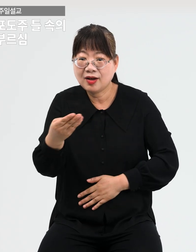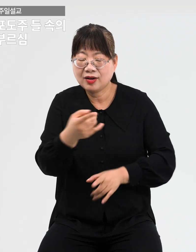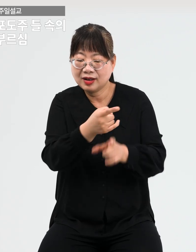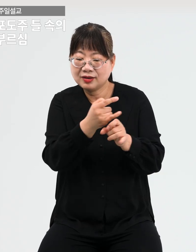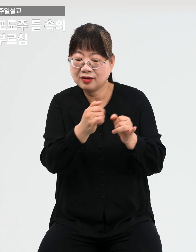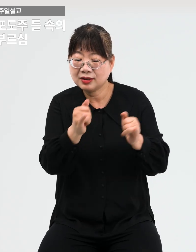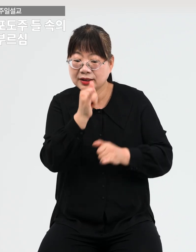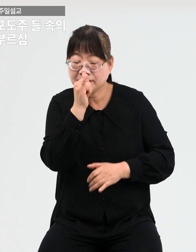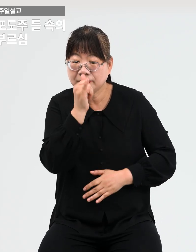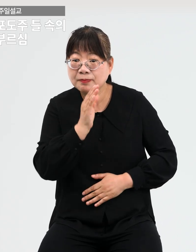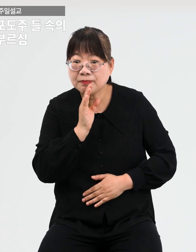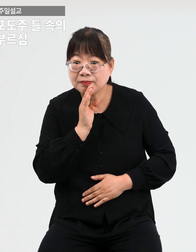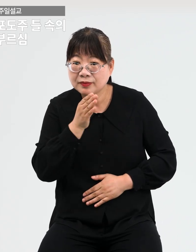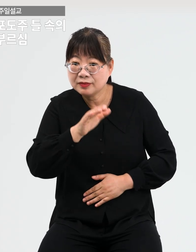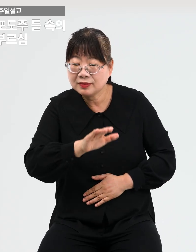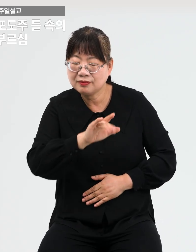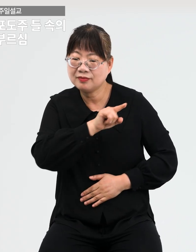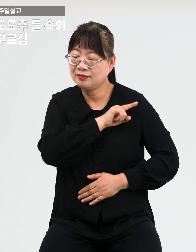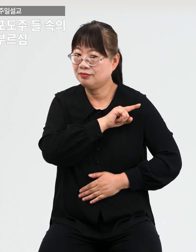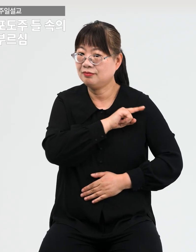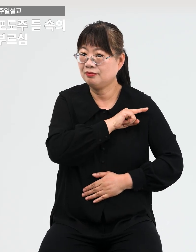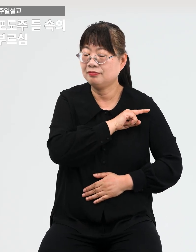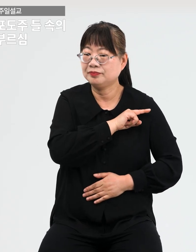대적들이 있었지만 가장